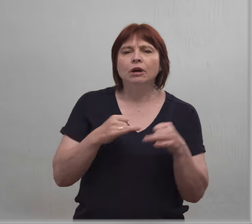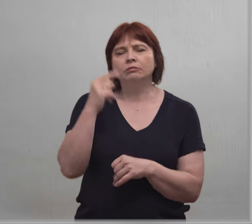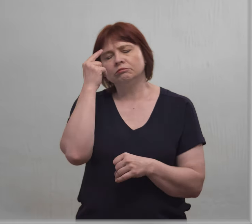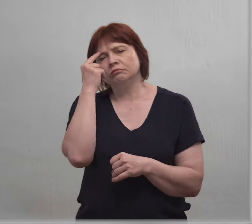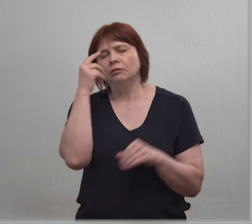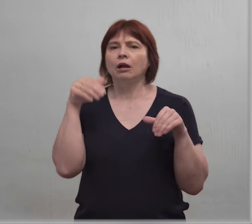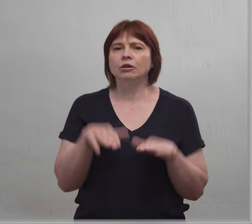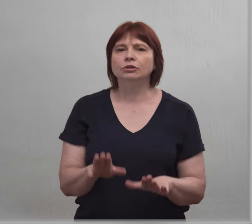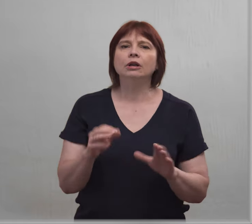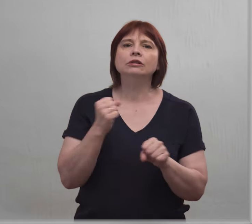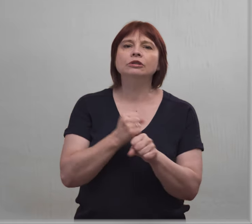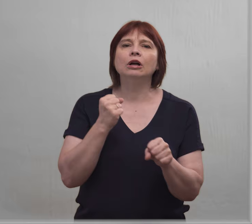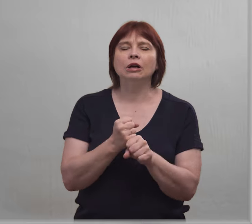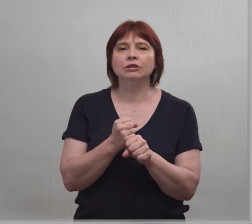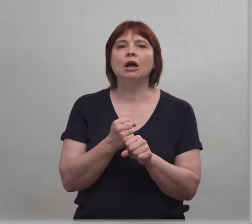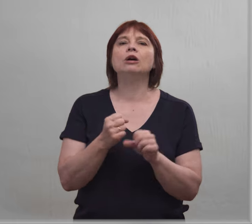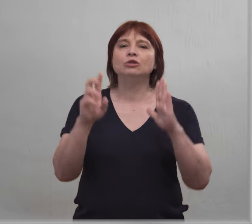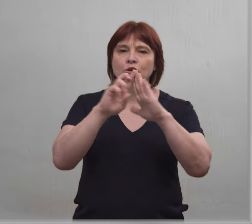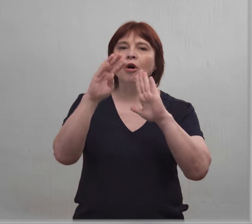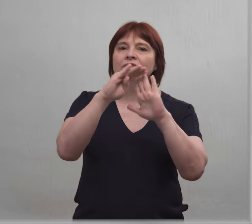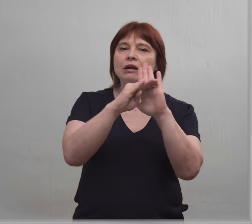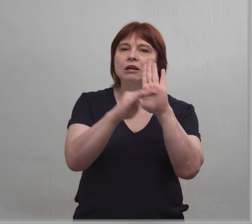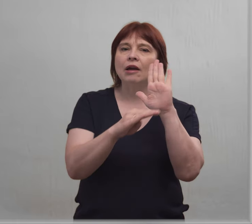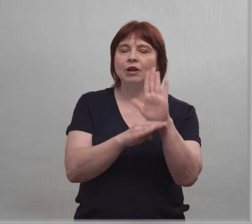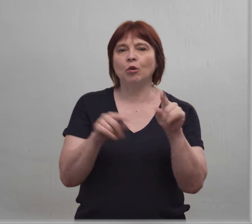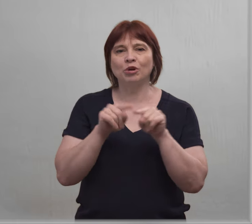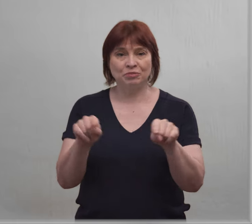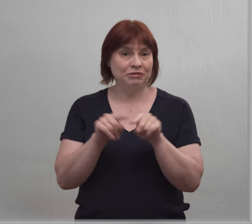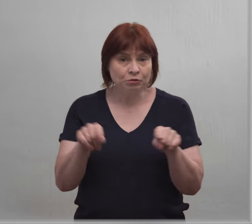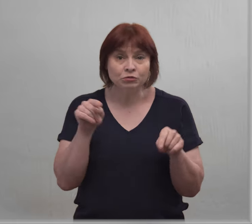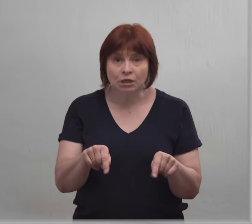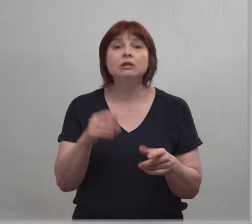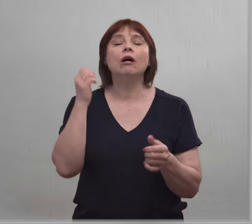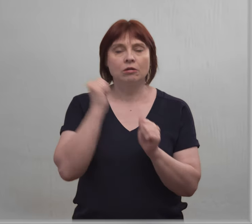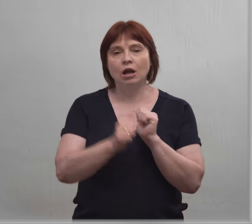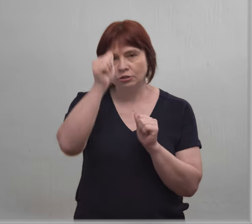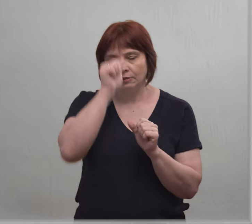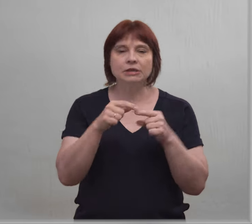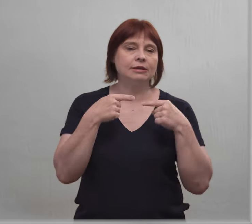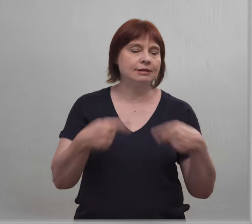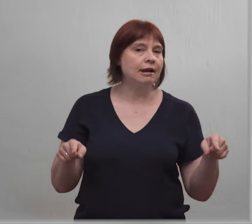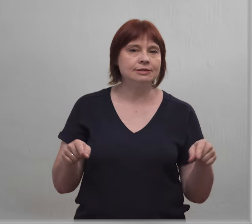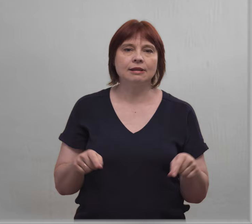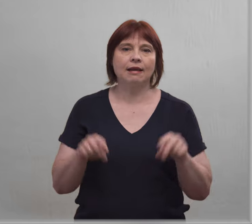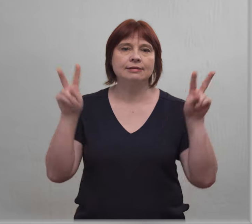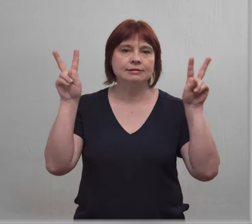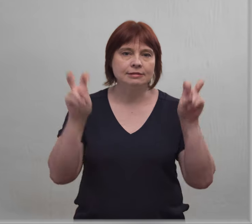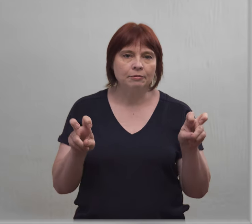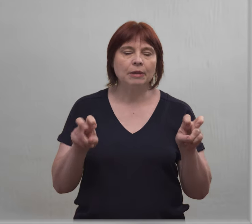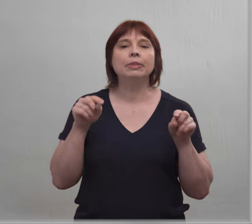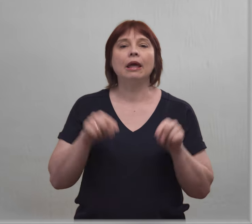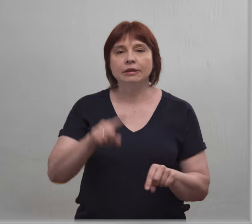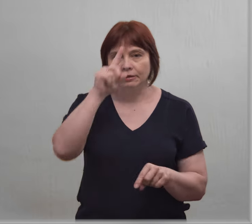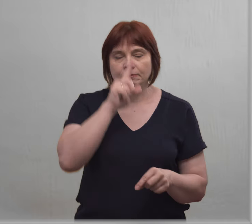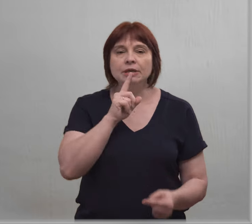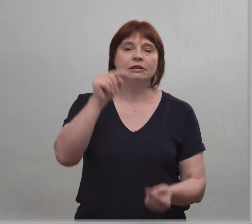составить церковный график проповедей. Поэтому у нас каждый месяц разные темы. И этот месяц мы посвятили призванию, воле